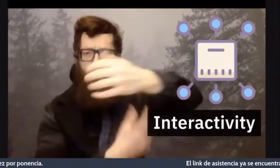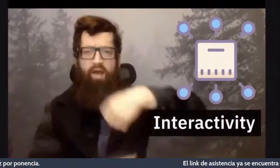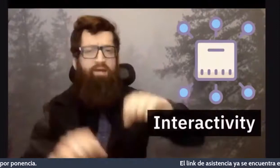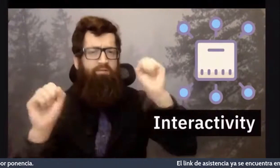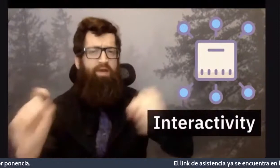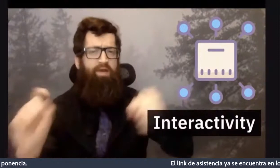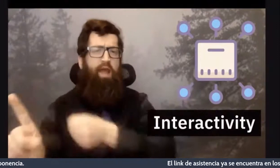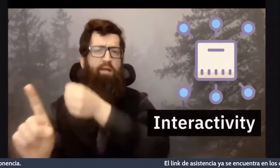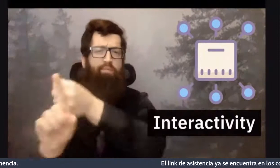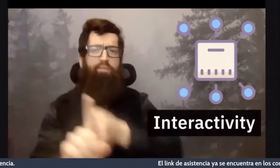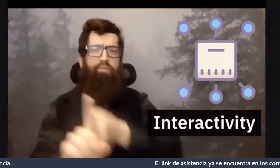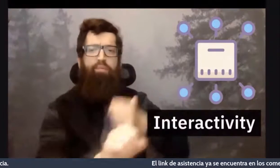para escoger.